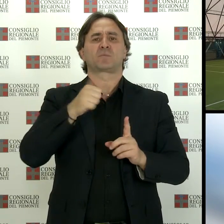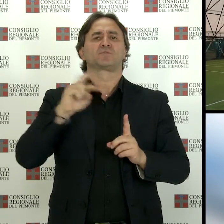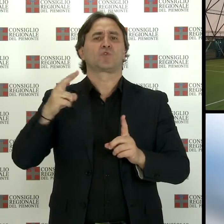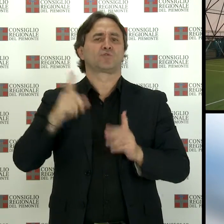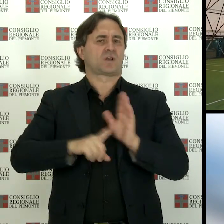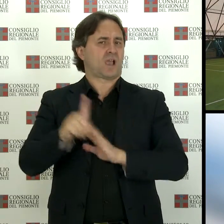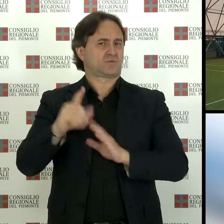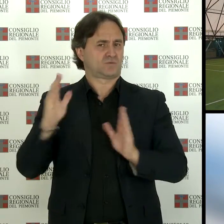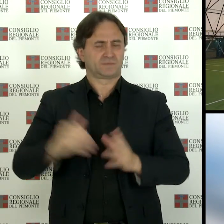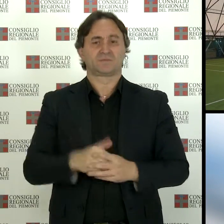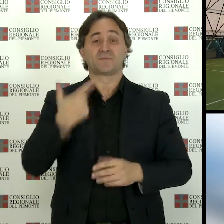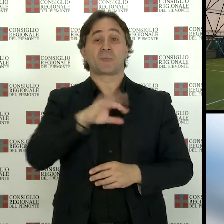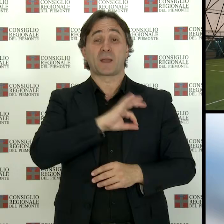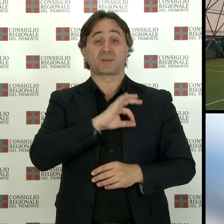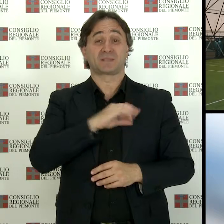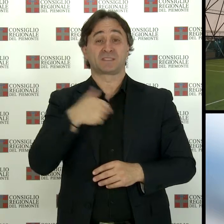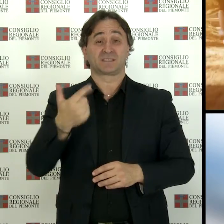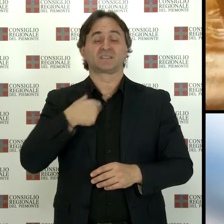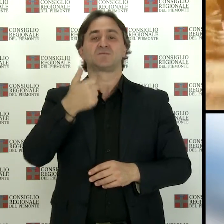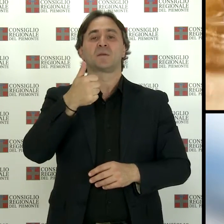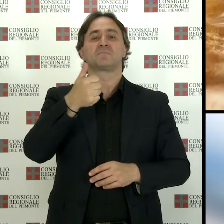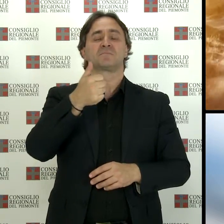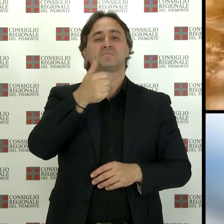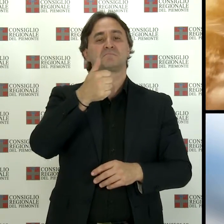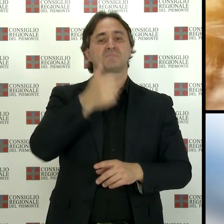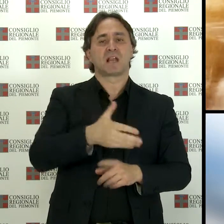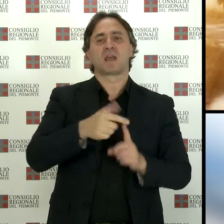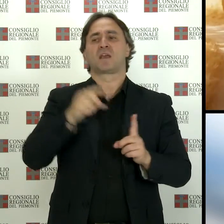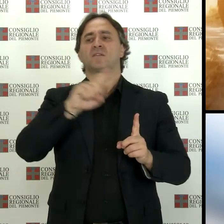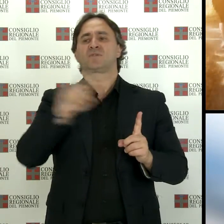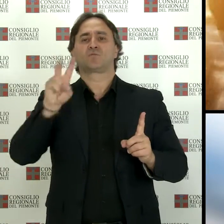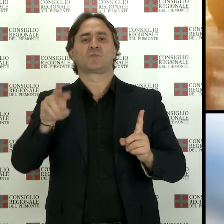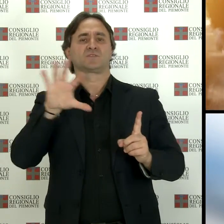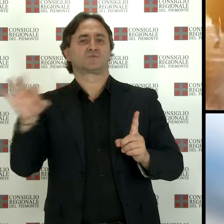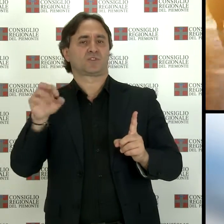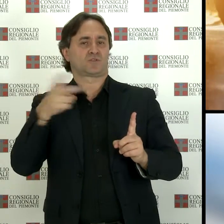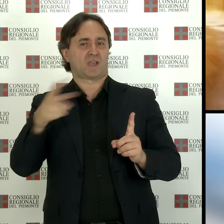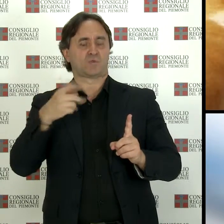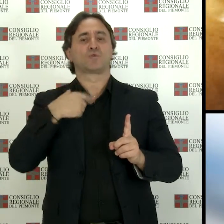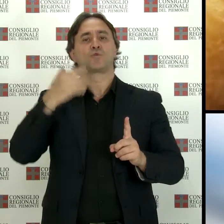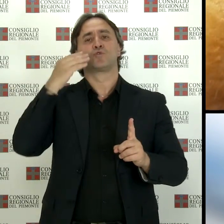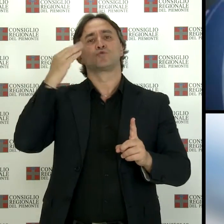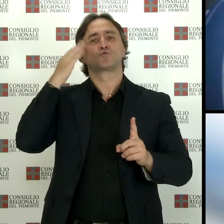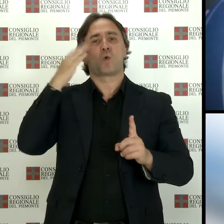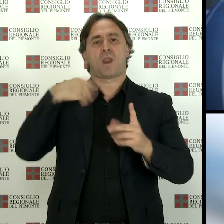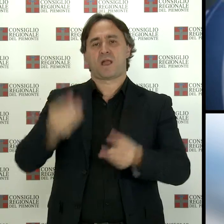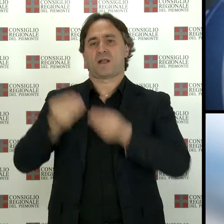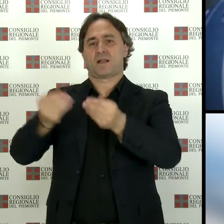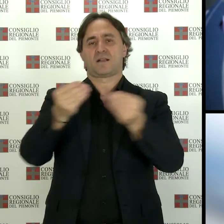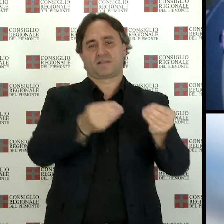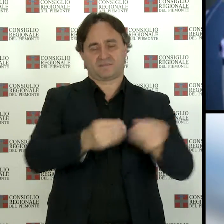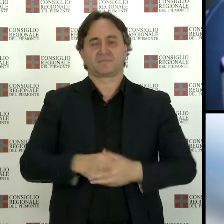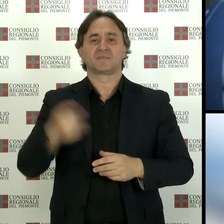secondo grado. I premi, tra i 1.000 e i 2.500 euro, saranno assegnati alle scuole per l'acquisto di materiale e